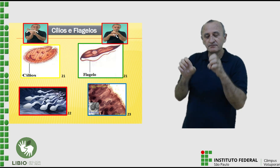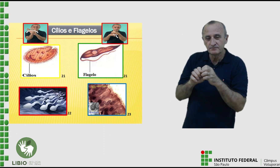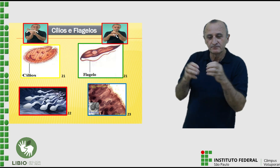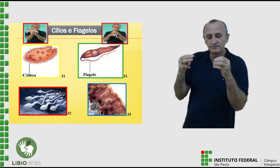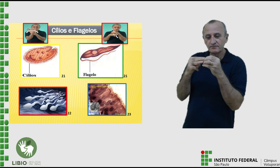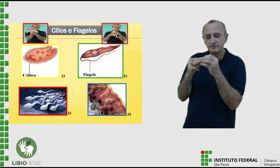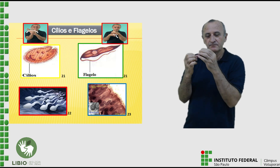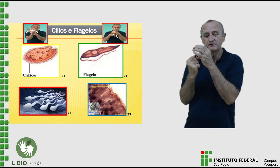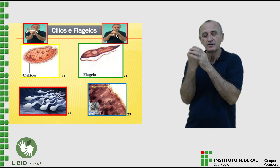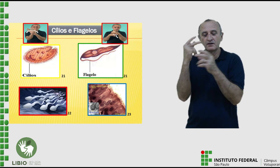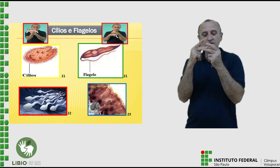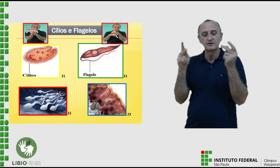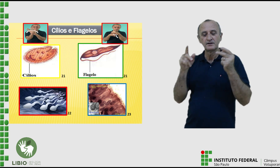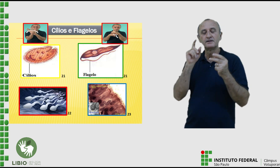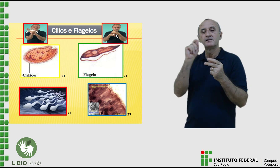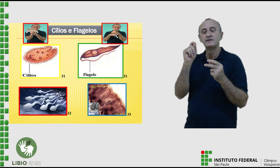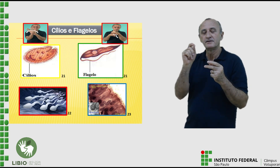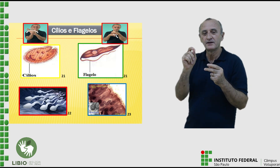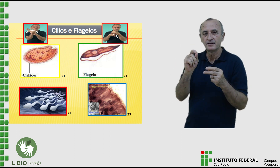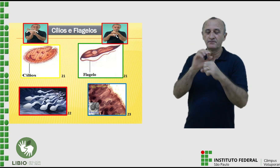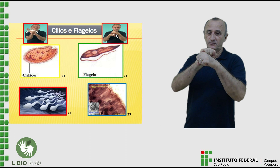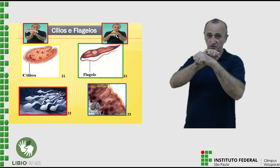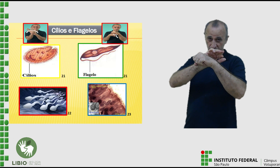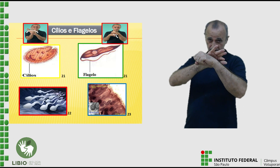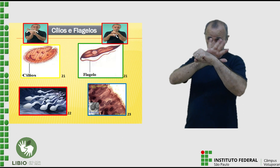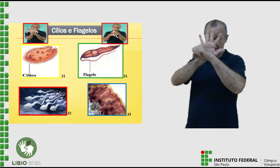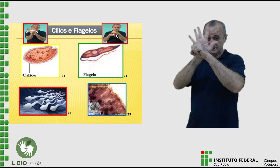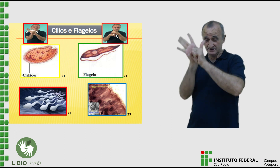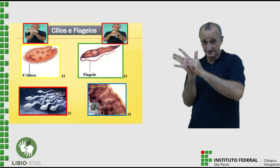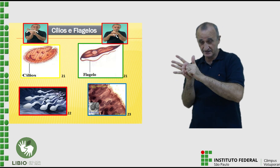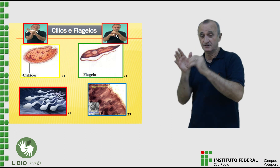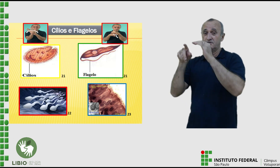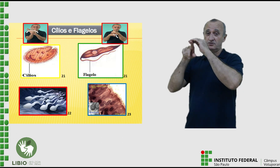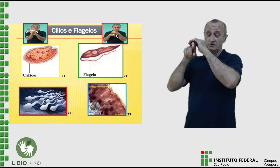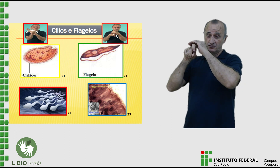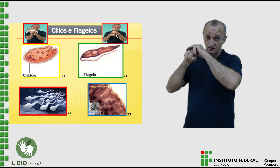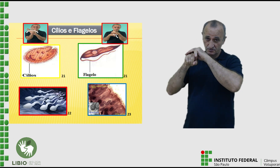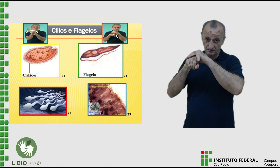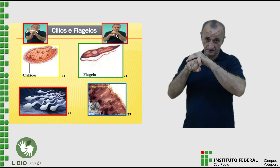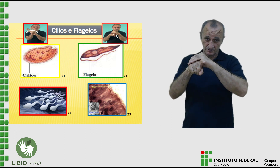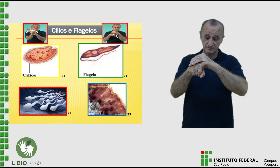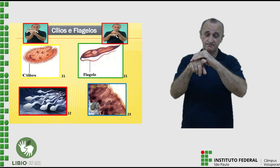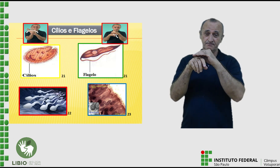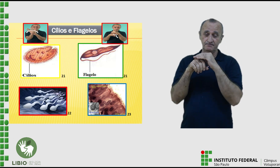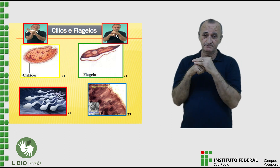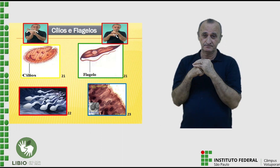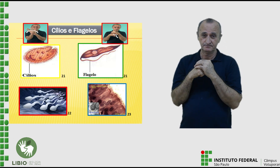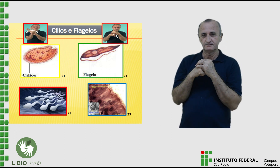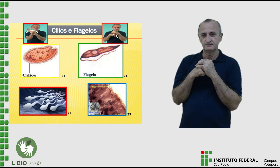terceira estrutura celular formada de proteínas, cílios e flagelos.